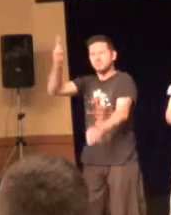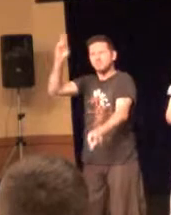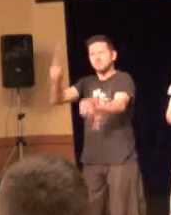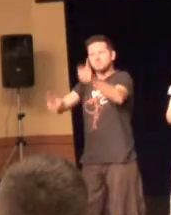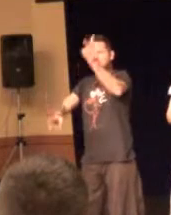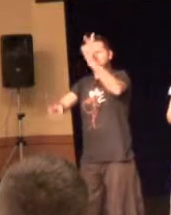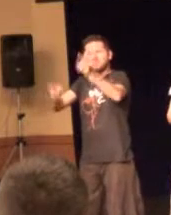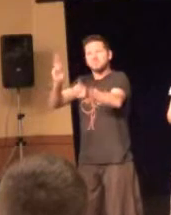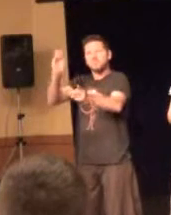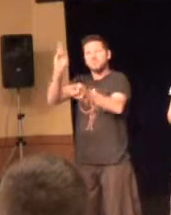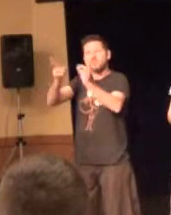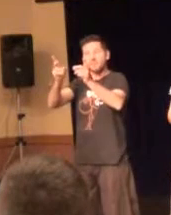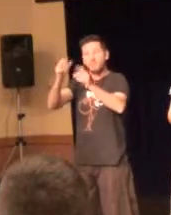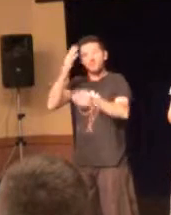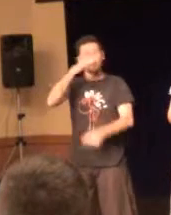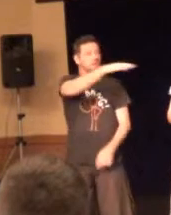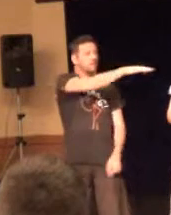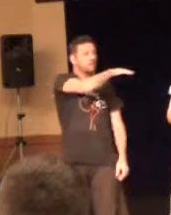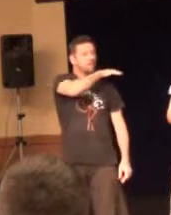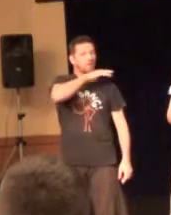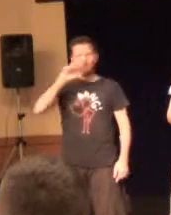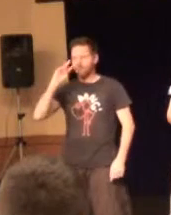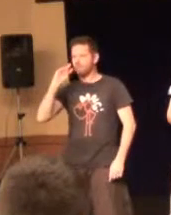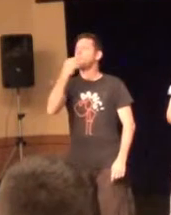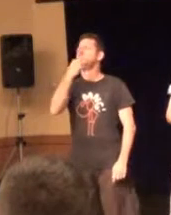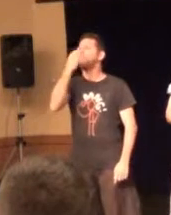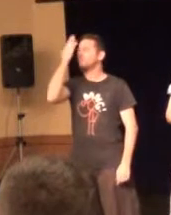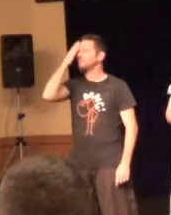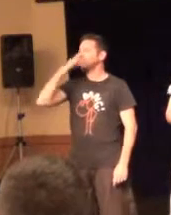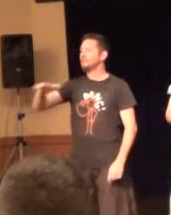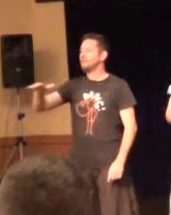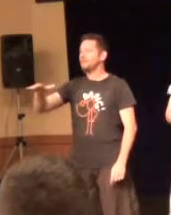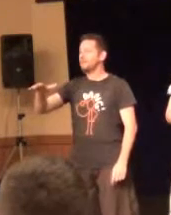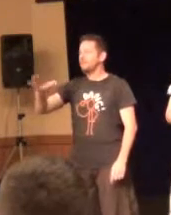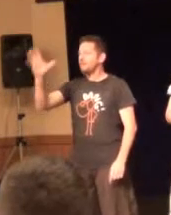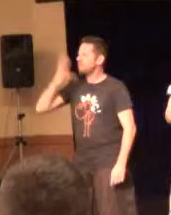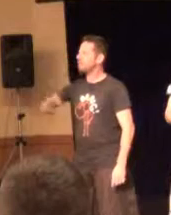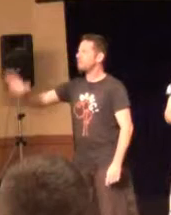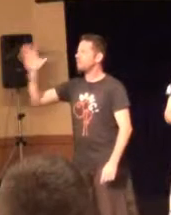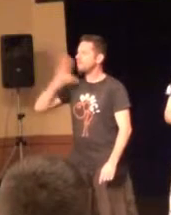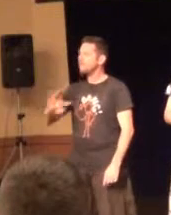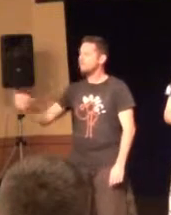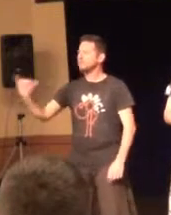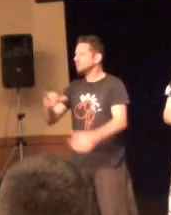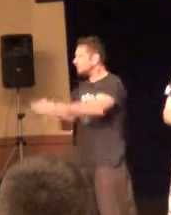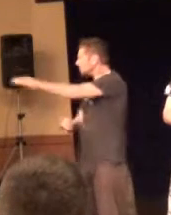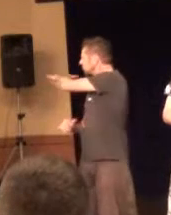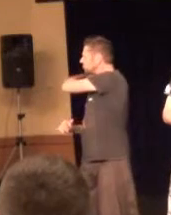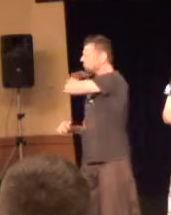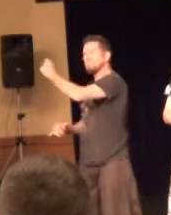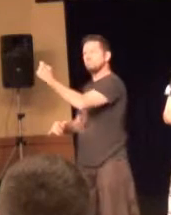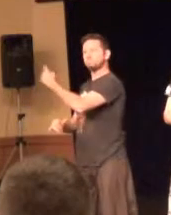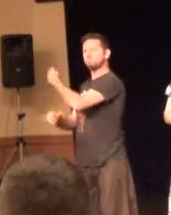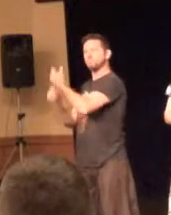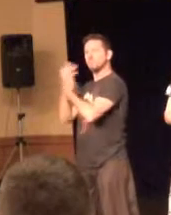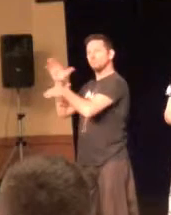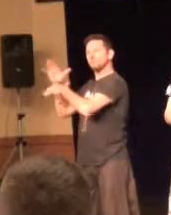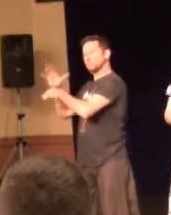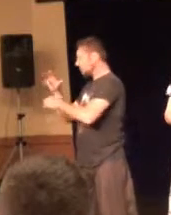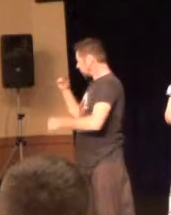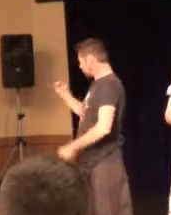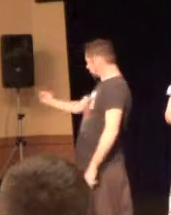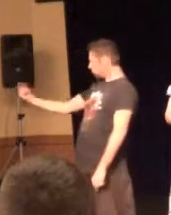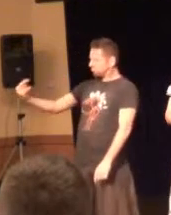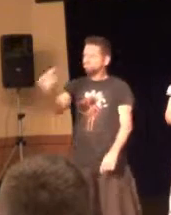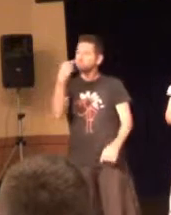peut-être que nous saurions qui nous sommes, que nous saurions que nous avons été l'étranger de ces étrangers,